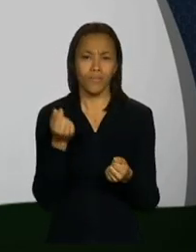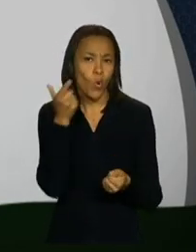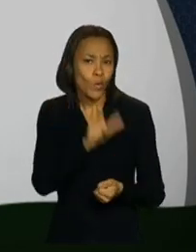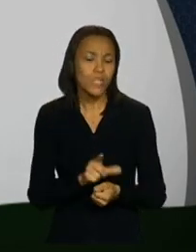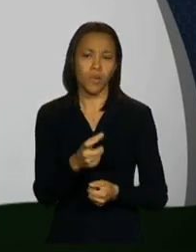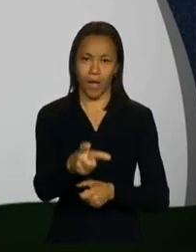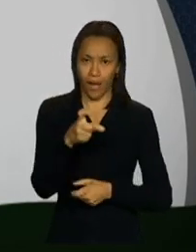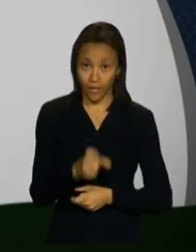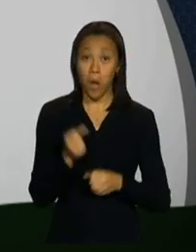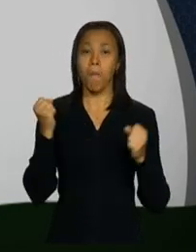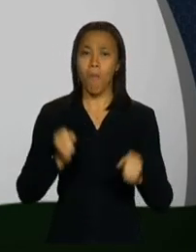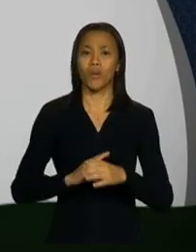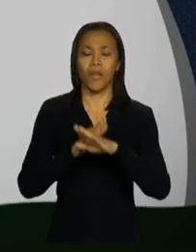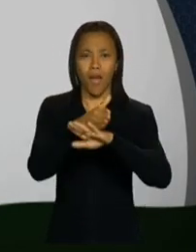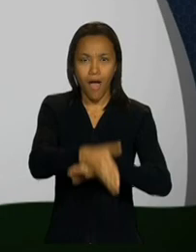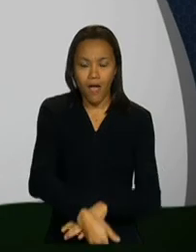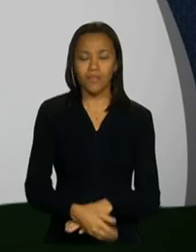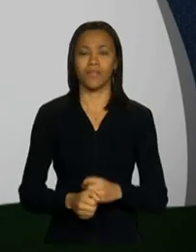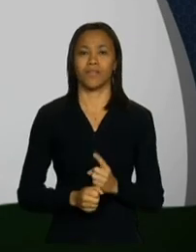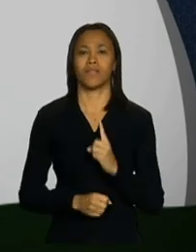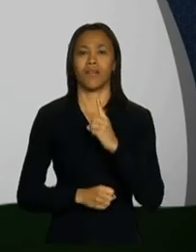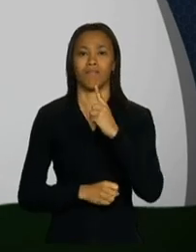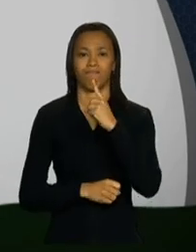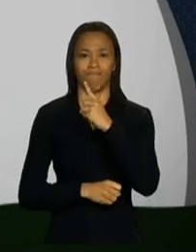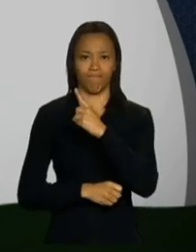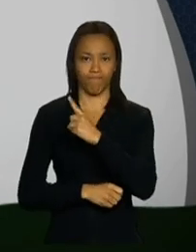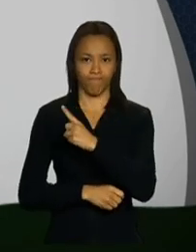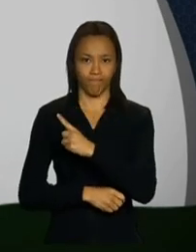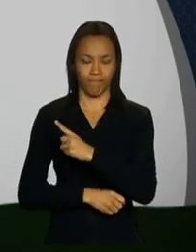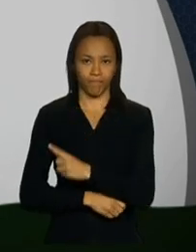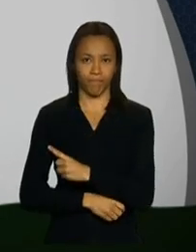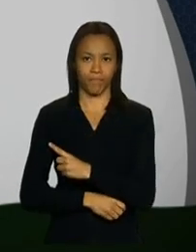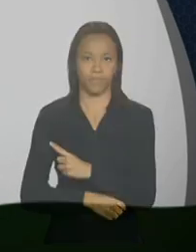estudante, acesse o site da União Nacional de Estudantes